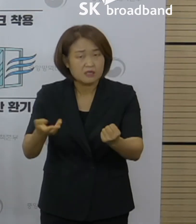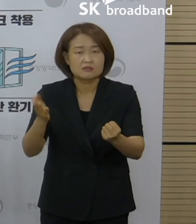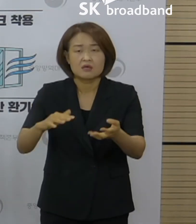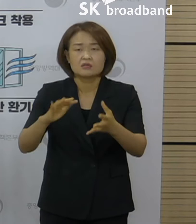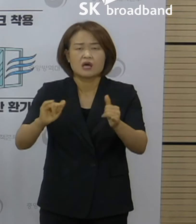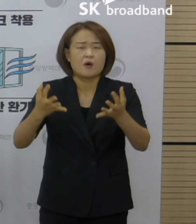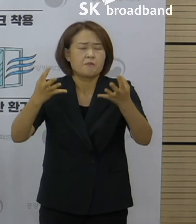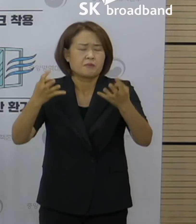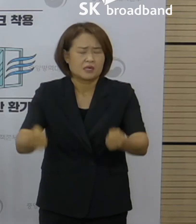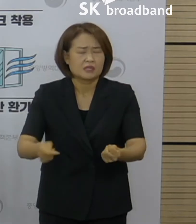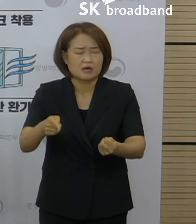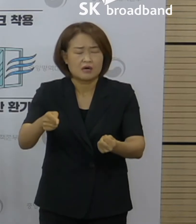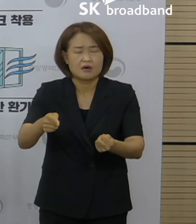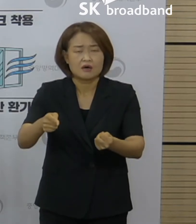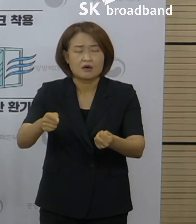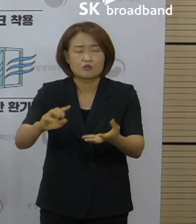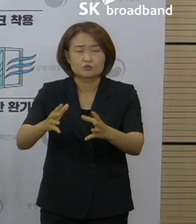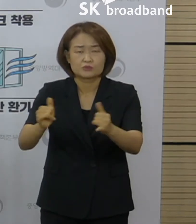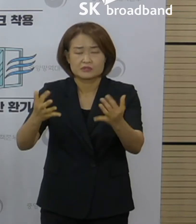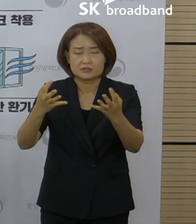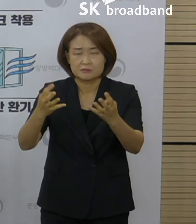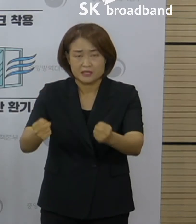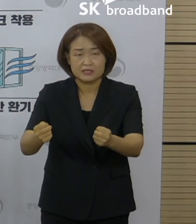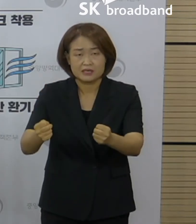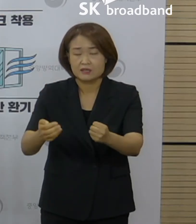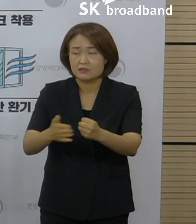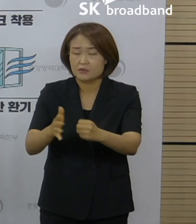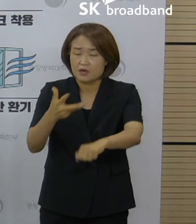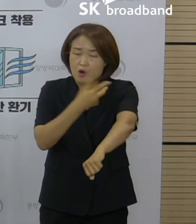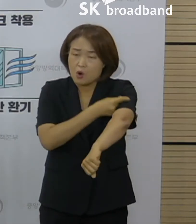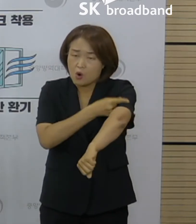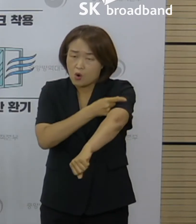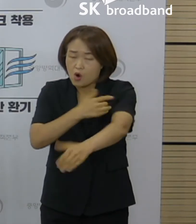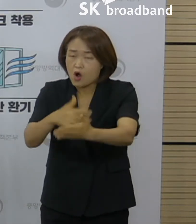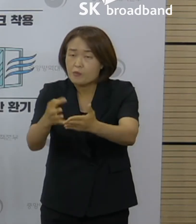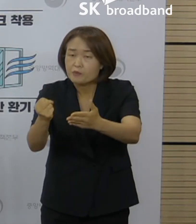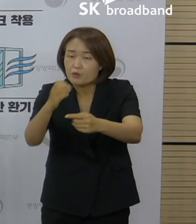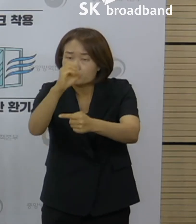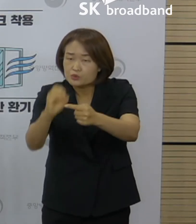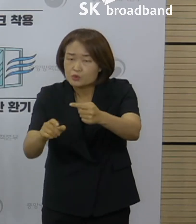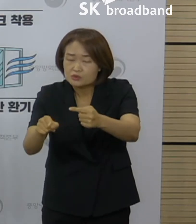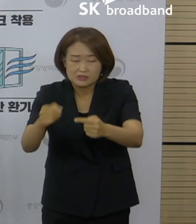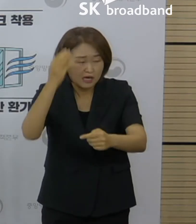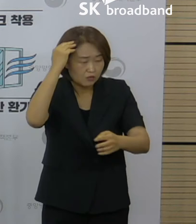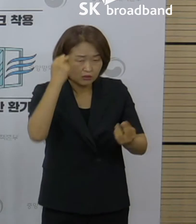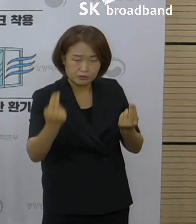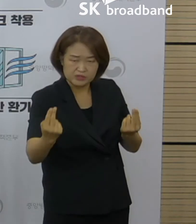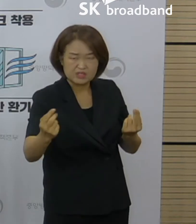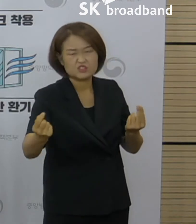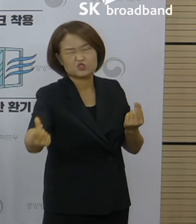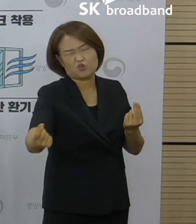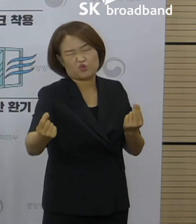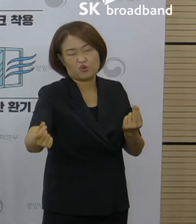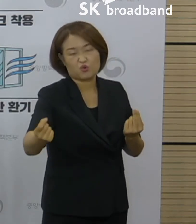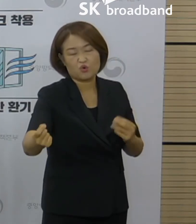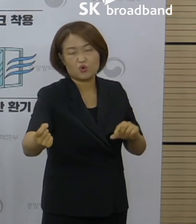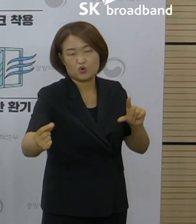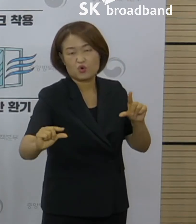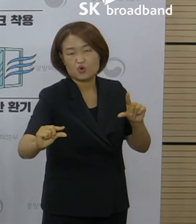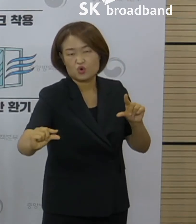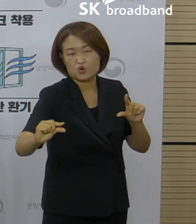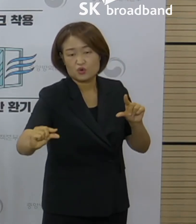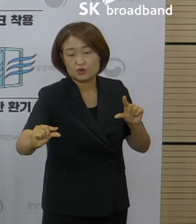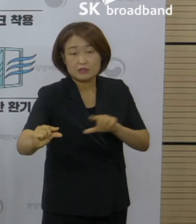많다 보니까 예방접종률 자체가 우리나라보다도 낮은 지금 상황이긴 합니다. 인도네시아는 현재